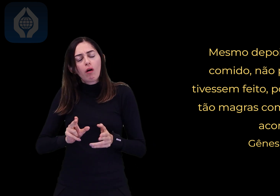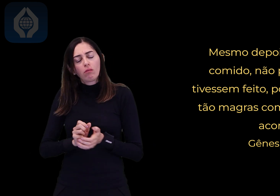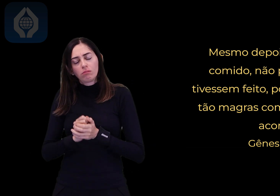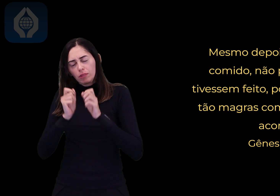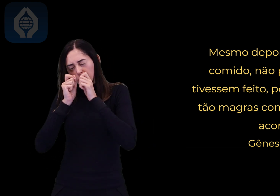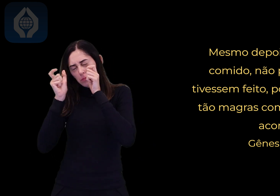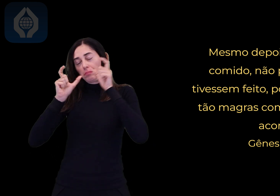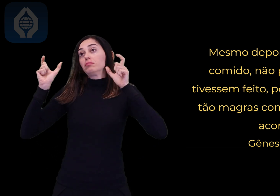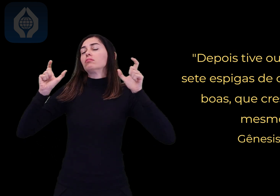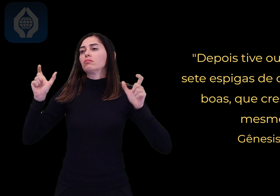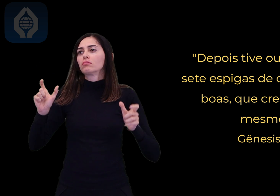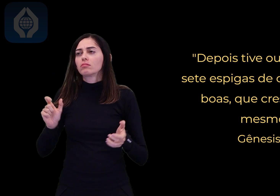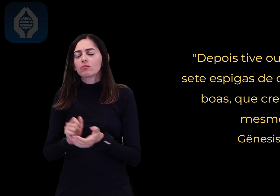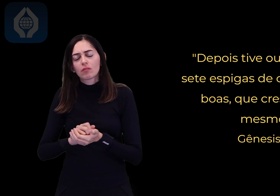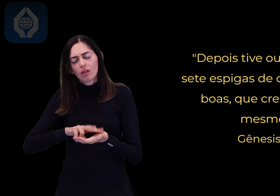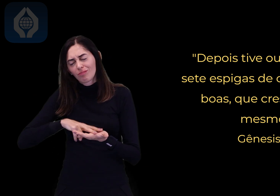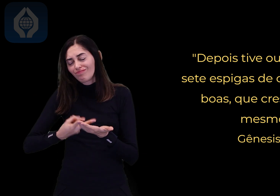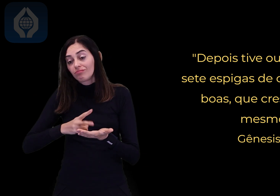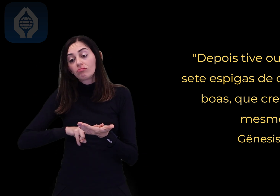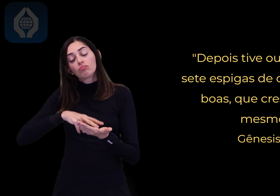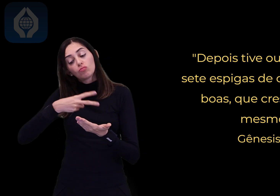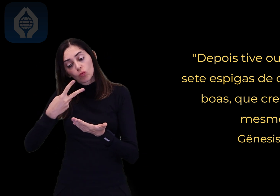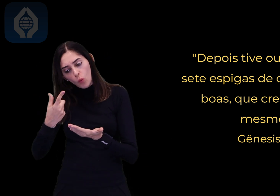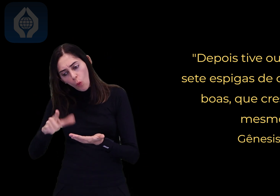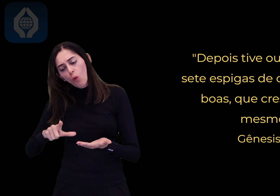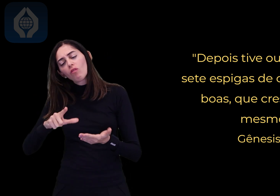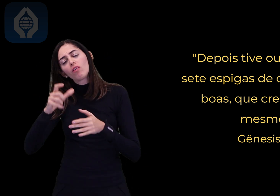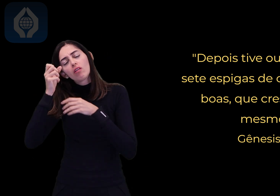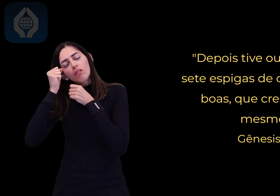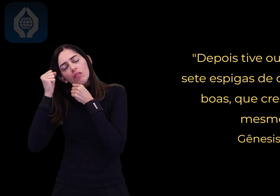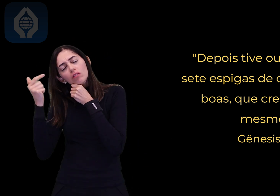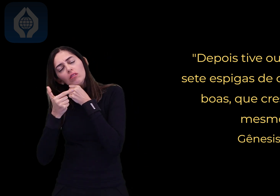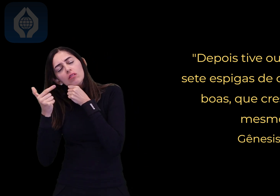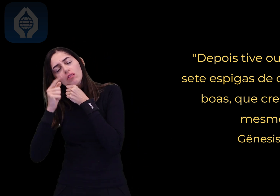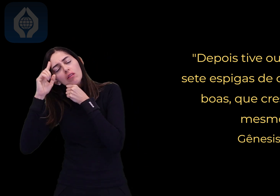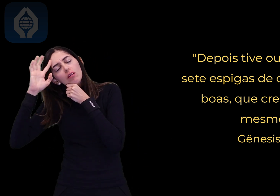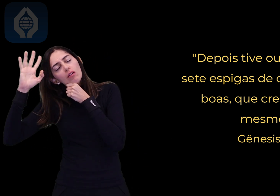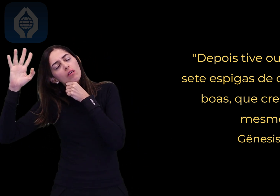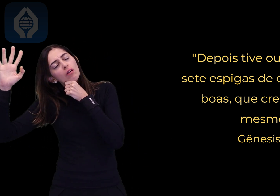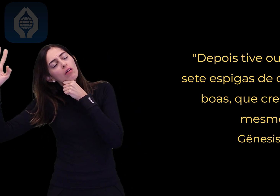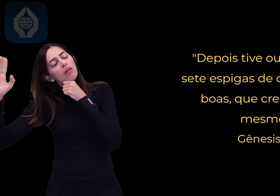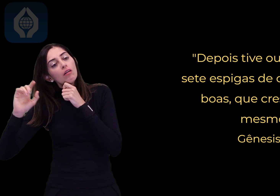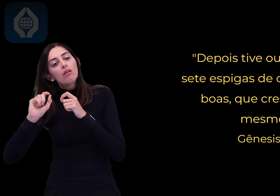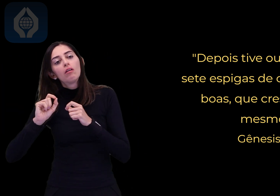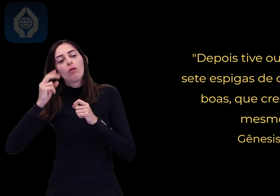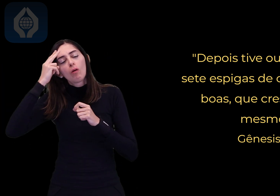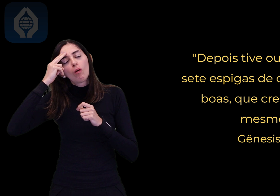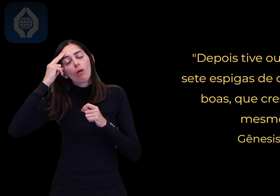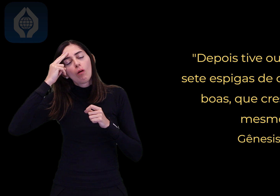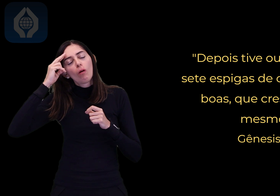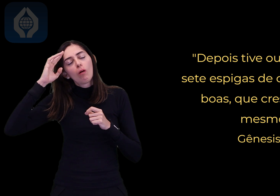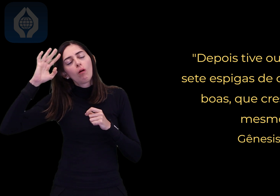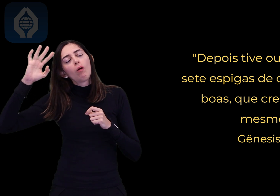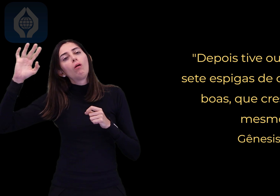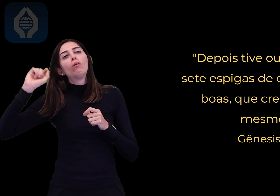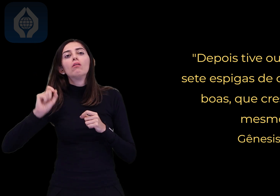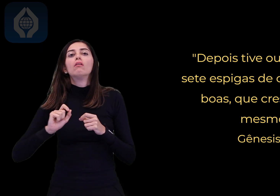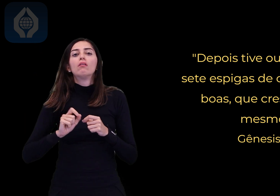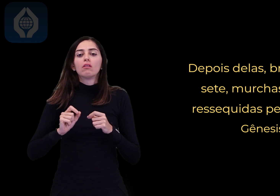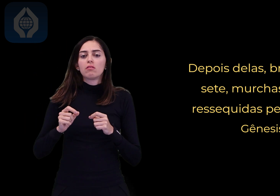acordei. Depois tive outro sonho. Vi 7 espigas de cereal cheias e boas, que cresciam no mesmo pé.